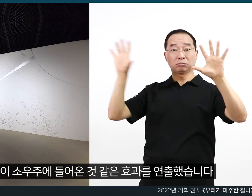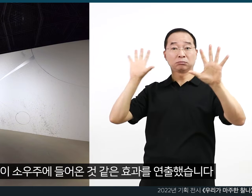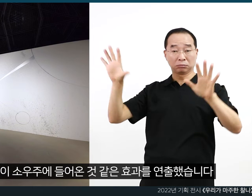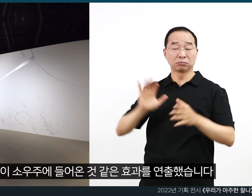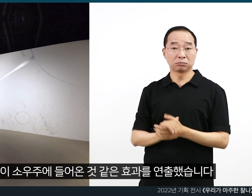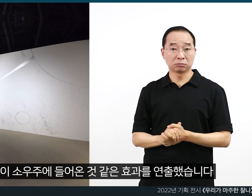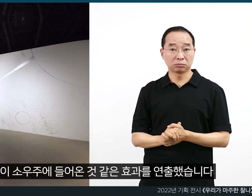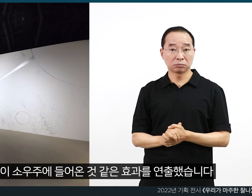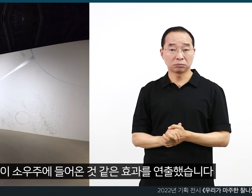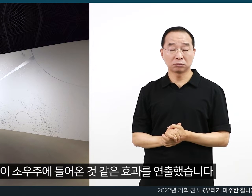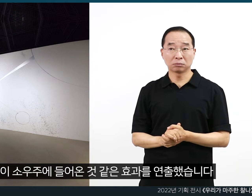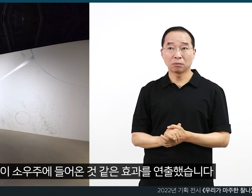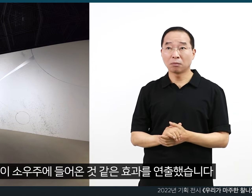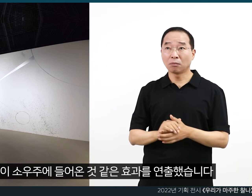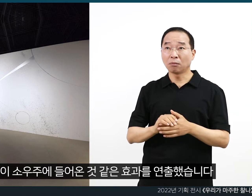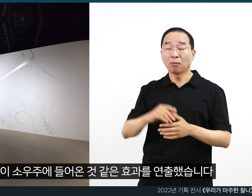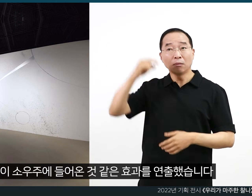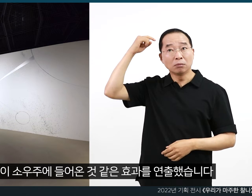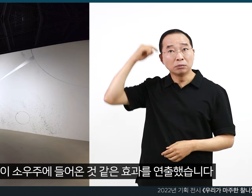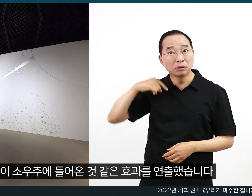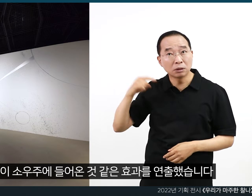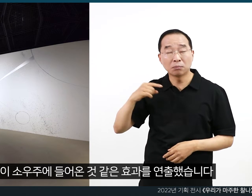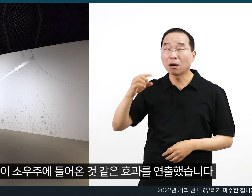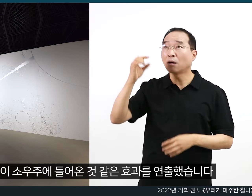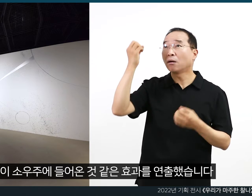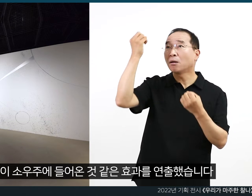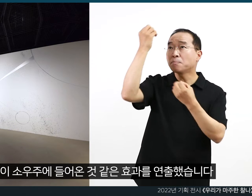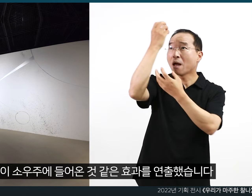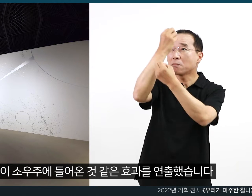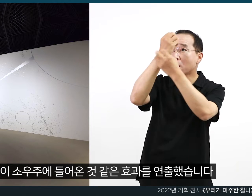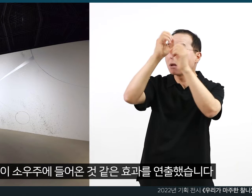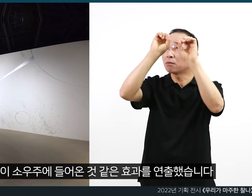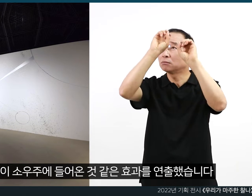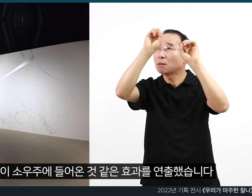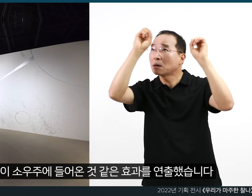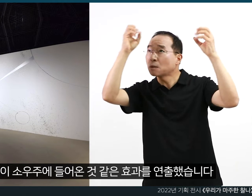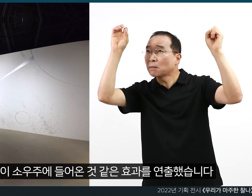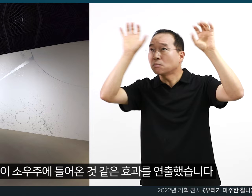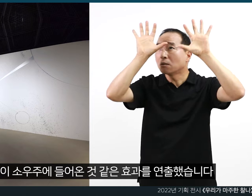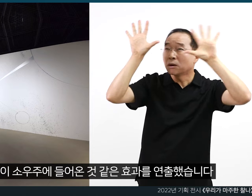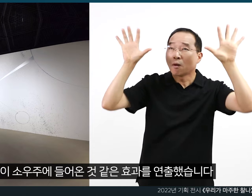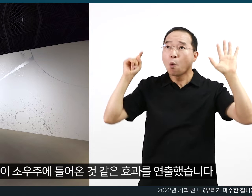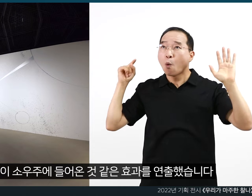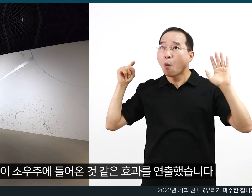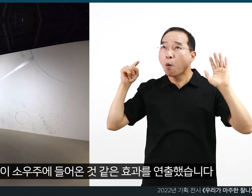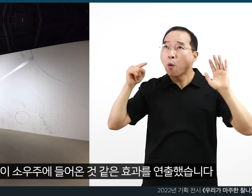마치 관람객들이 소우주에 들어온 것 같은 효과를 연출했습니다.